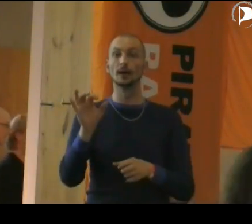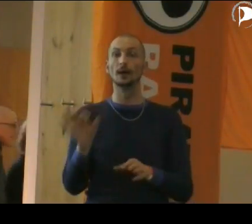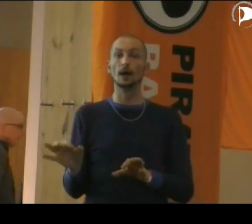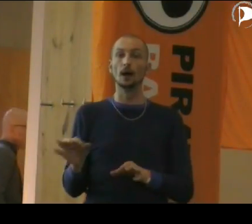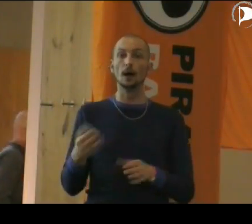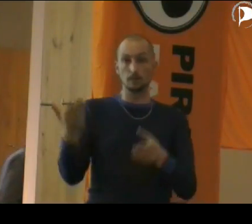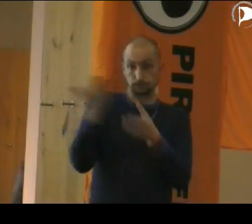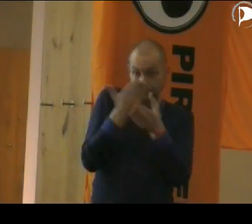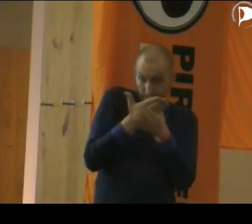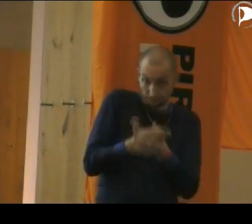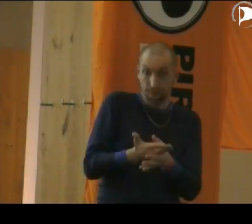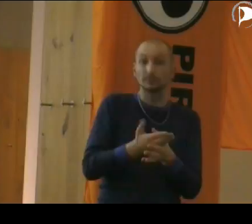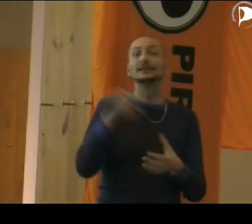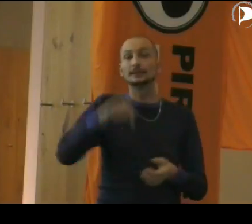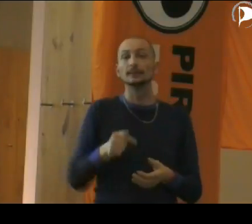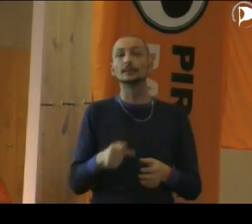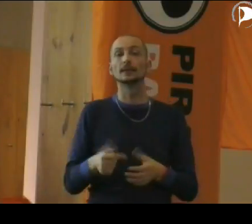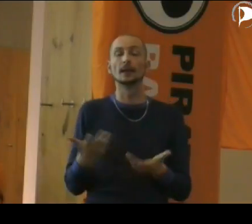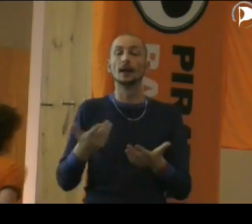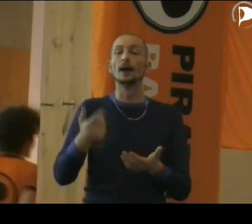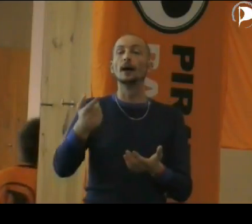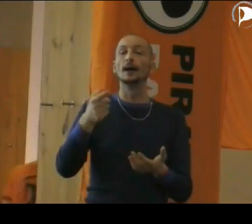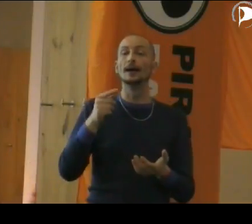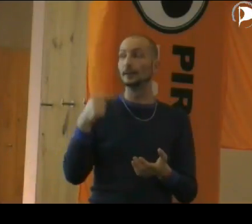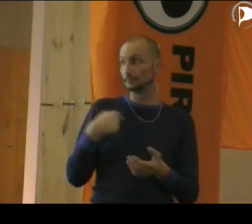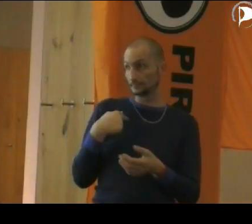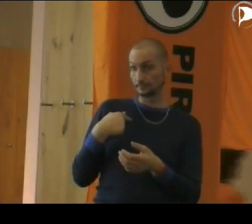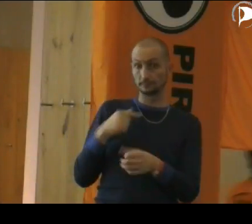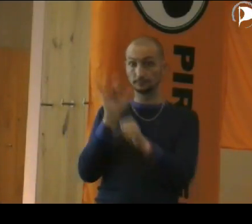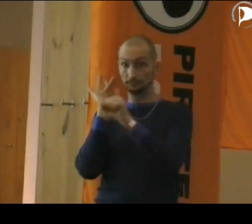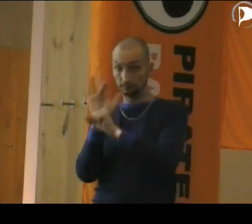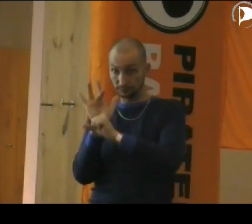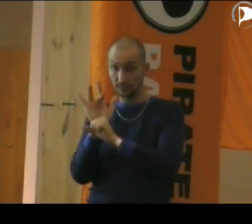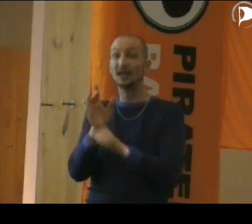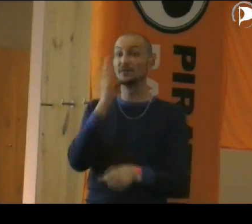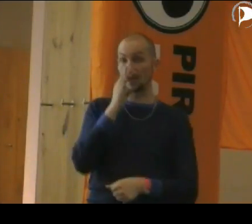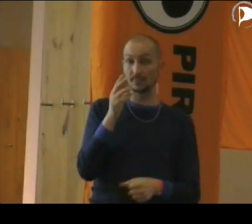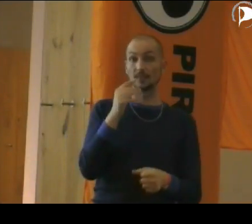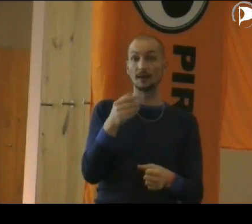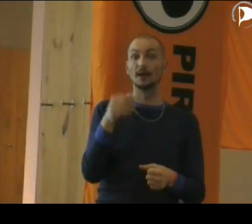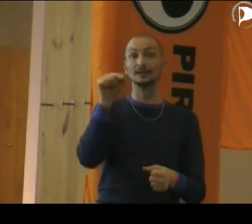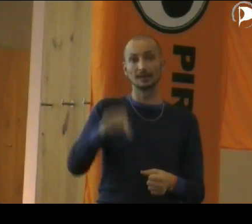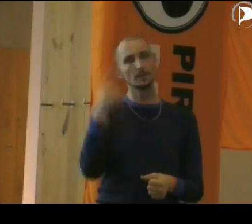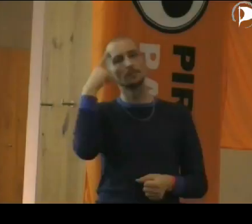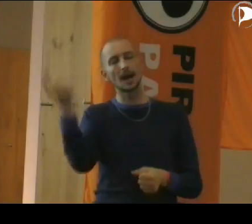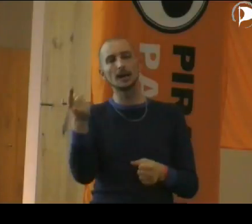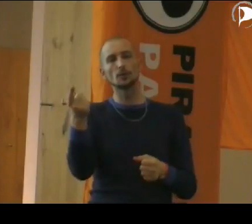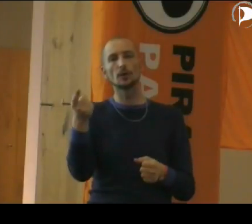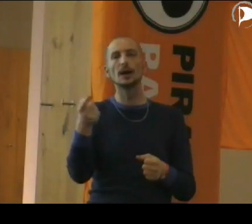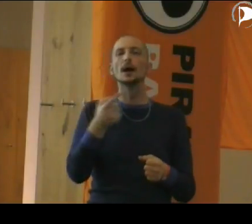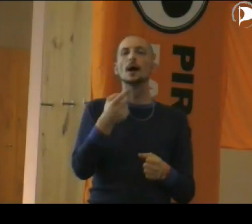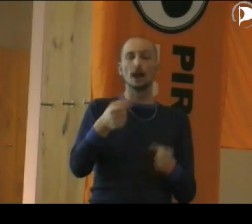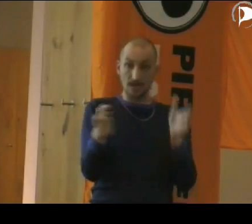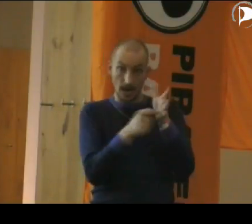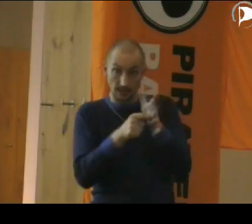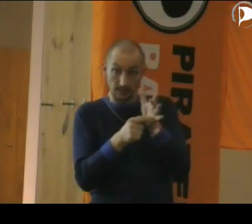ihnen und ihrem veto einlegen wenn ich dann meinen meine katze geht kaputt aber nicht so viel geld haben wieder